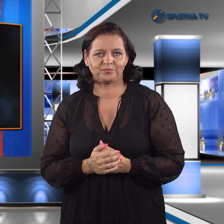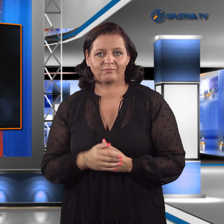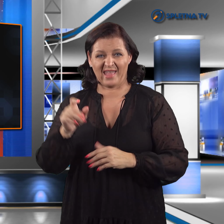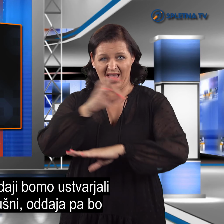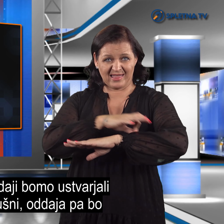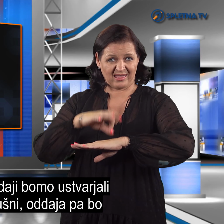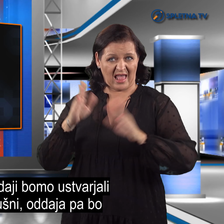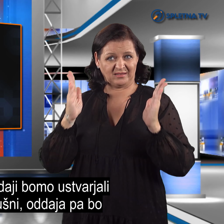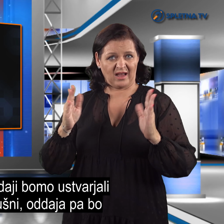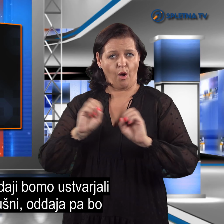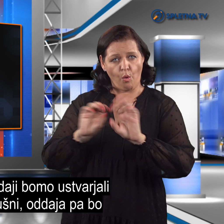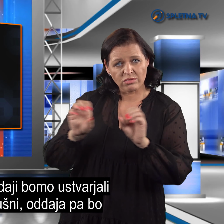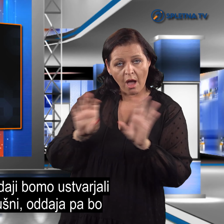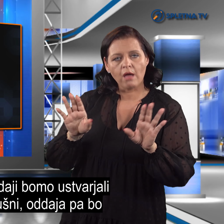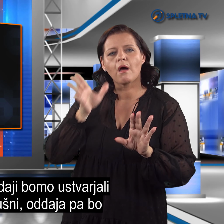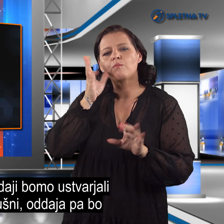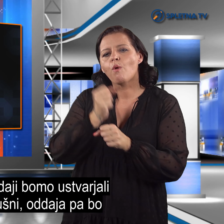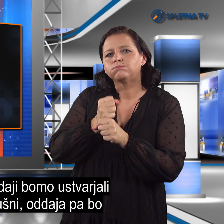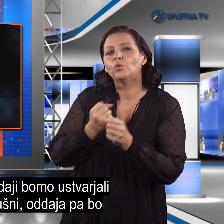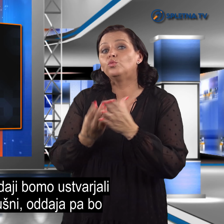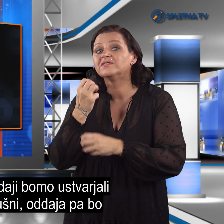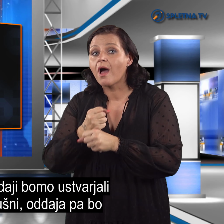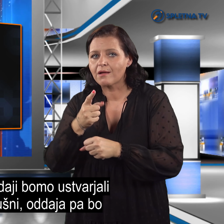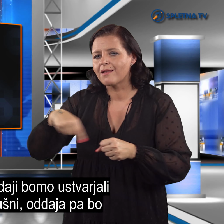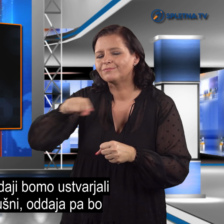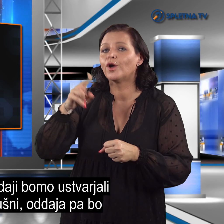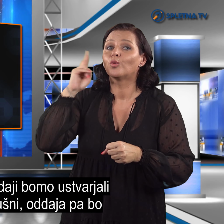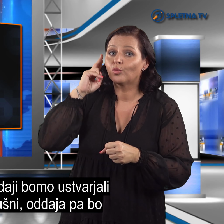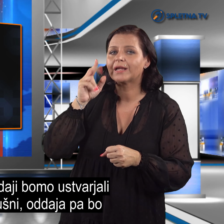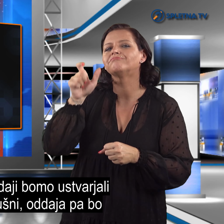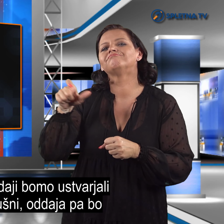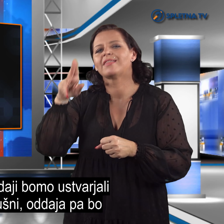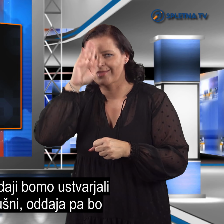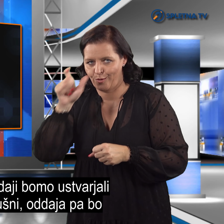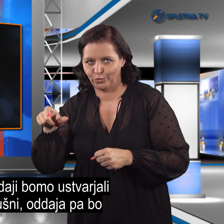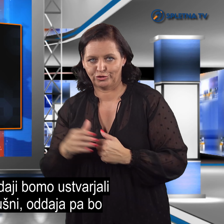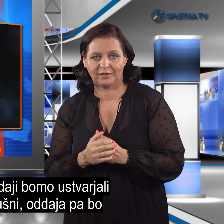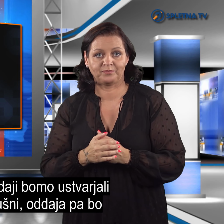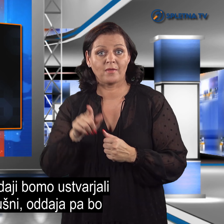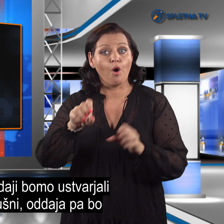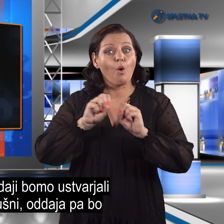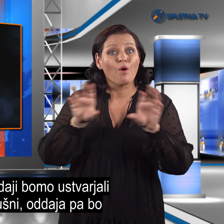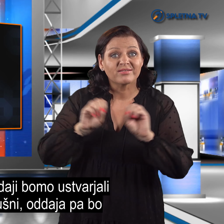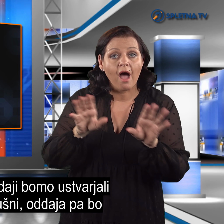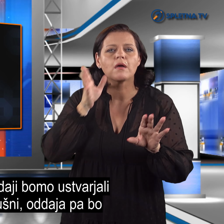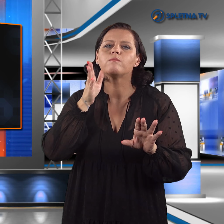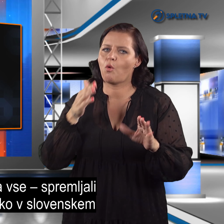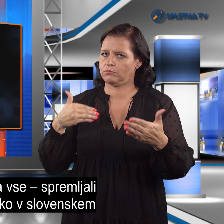V tedenski oddaji bomo ustvarjali gluhi in naglušni, oddaja pa bo dostopna za vse. Spremljali jo boste lahko